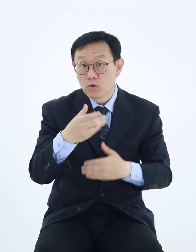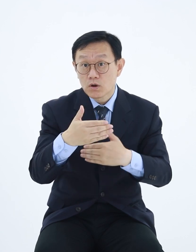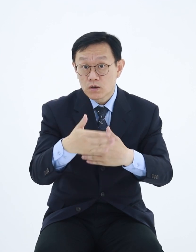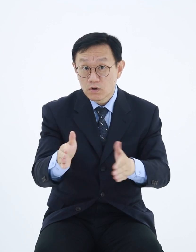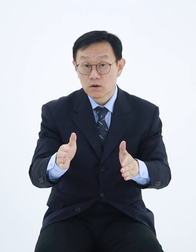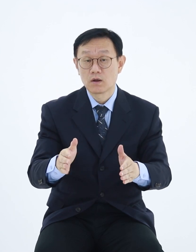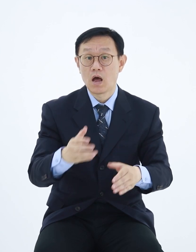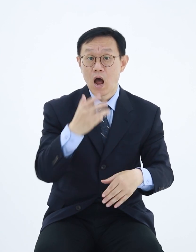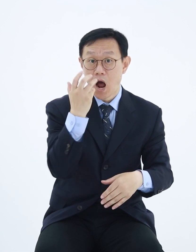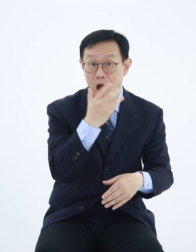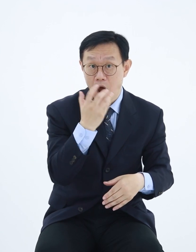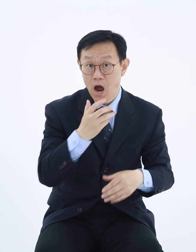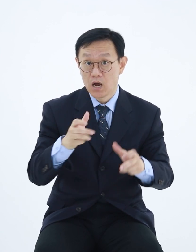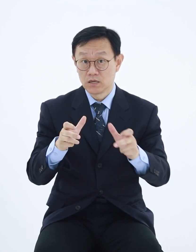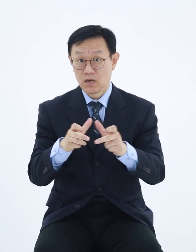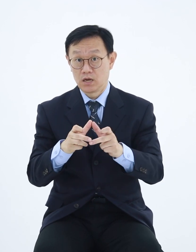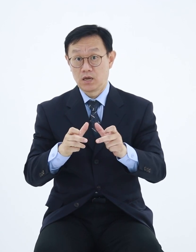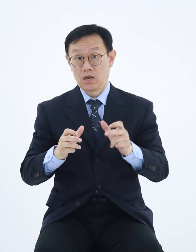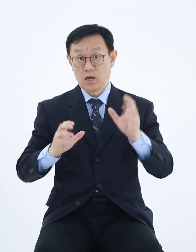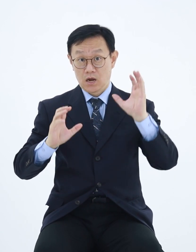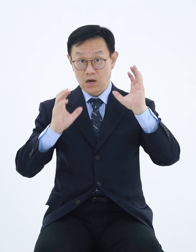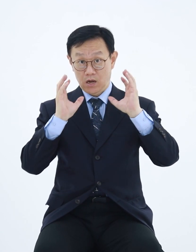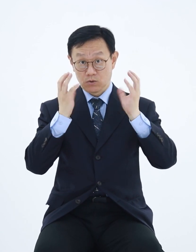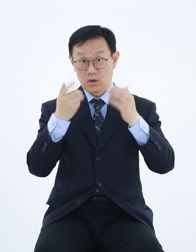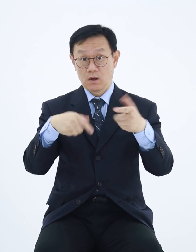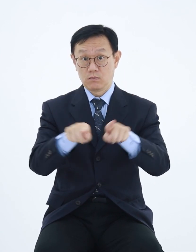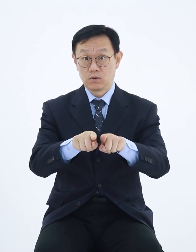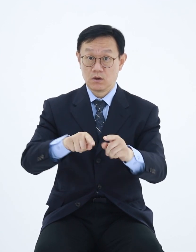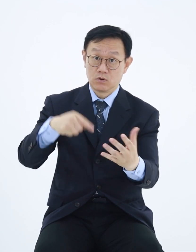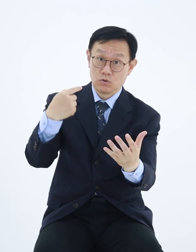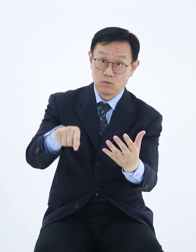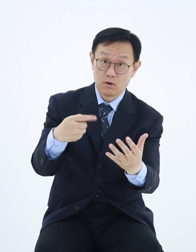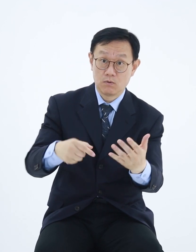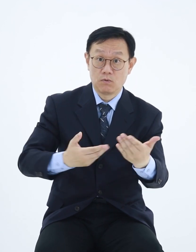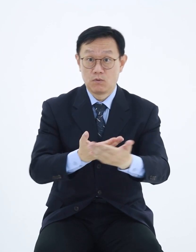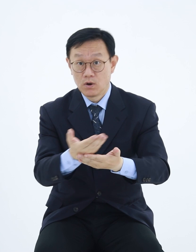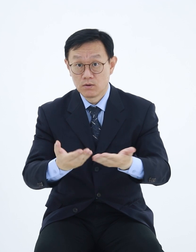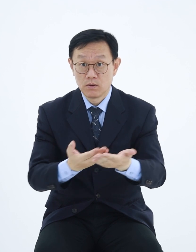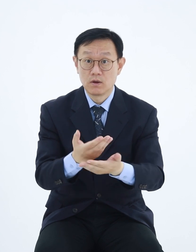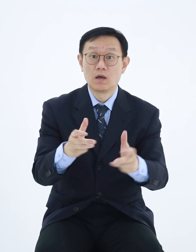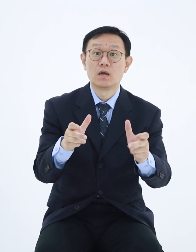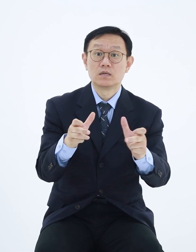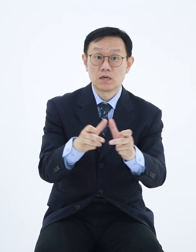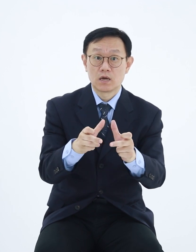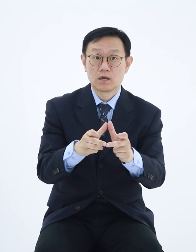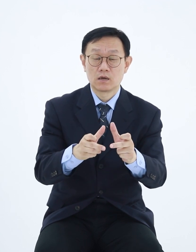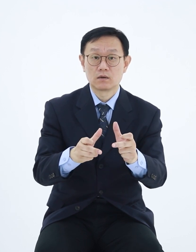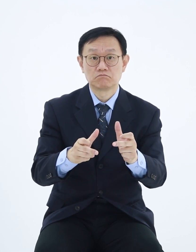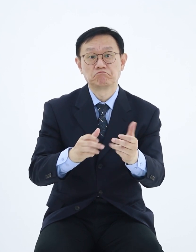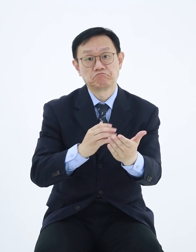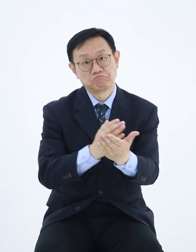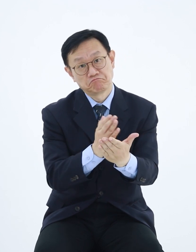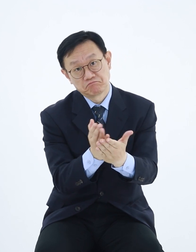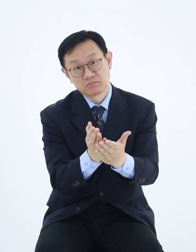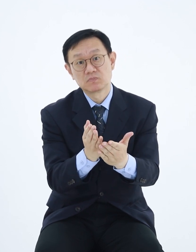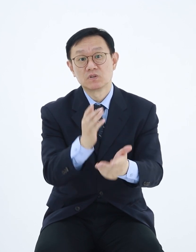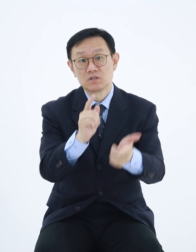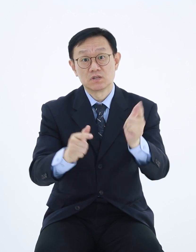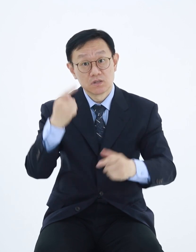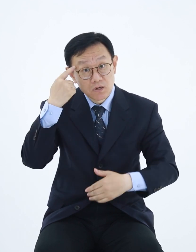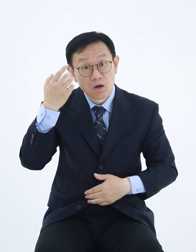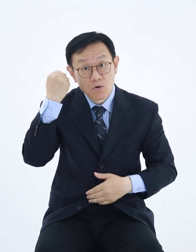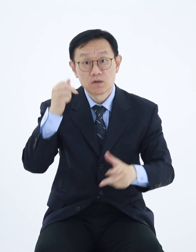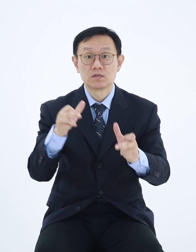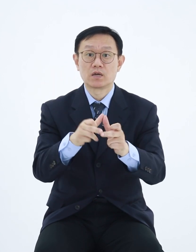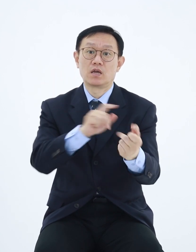장애아동과 비장애아동이 함께 교육받고 활동하면서 모두가 장애를 인간 다양성의 하나로 인식하고